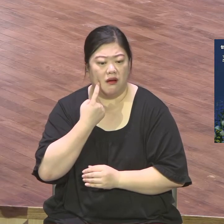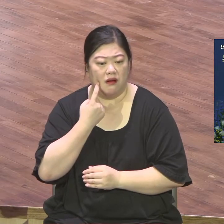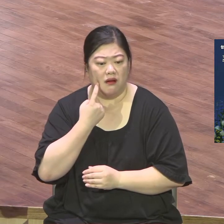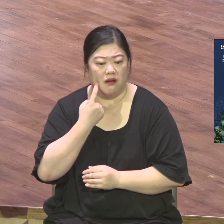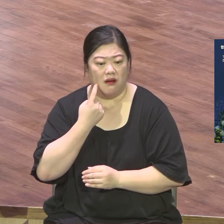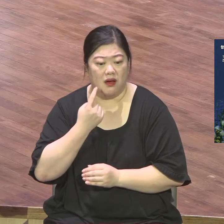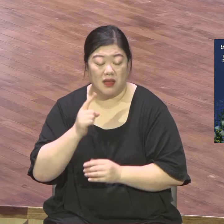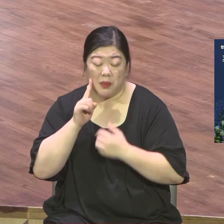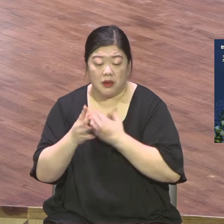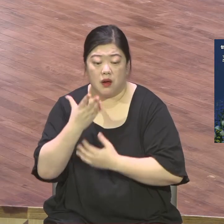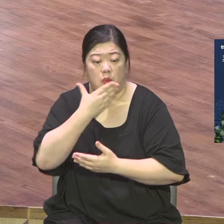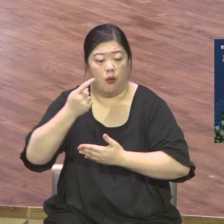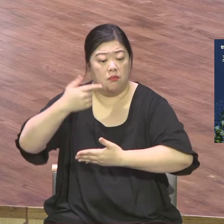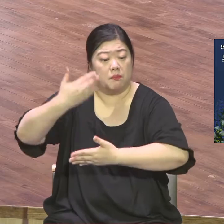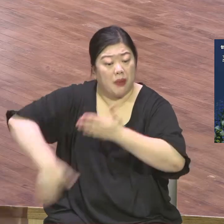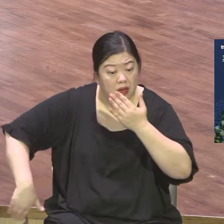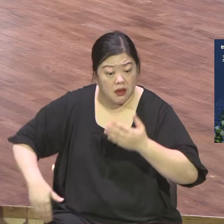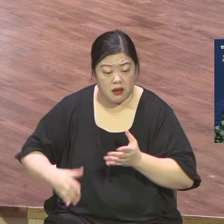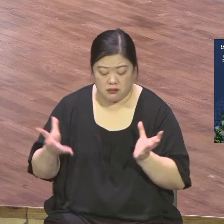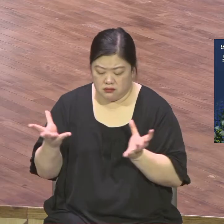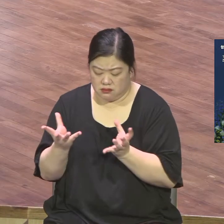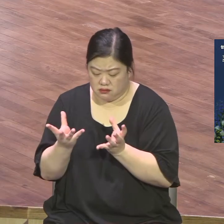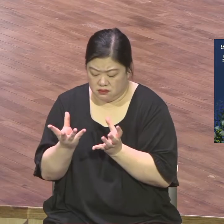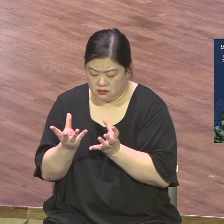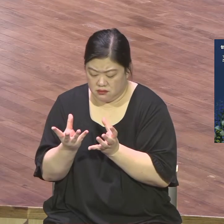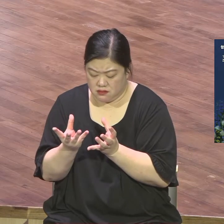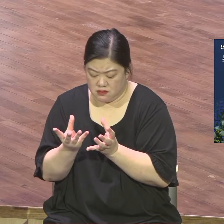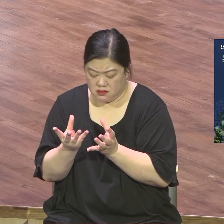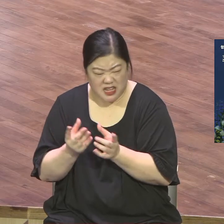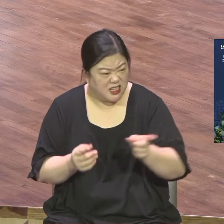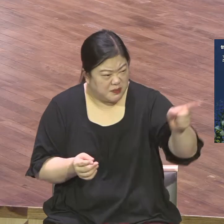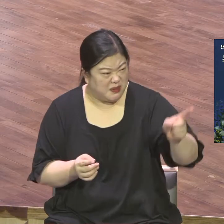당한다고요. 저 사람 저럴 수가 있나?